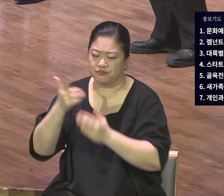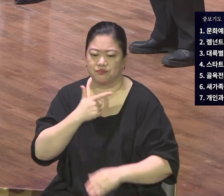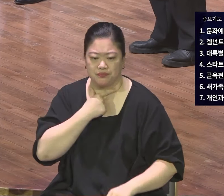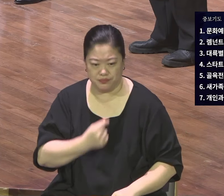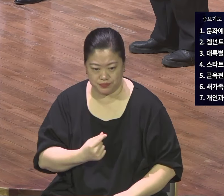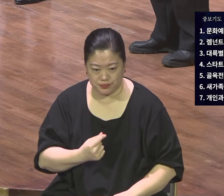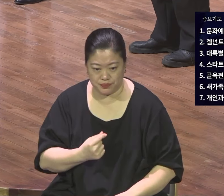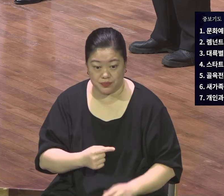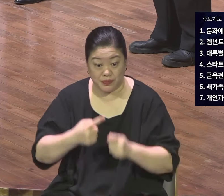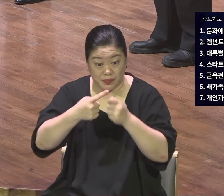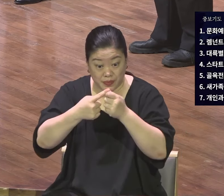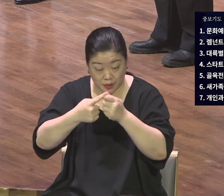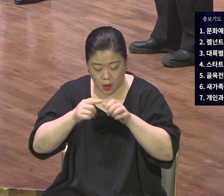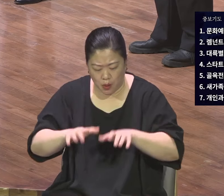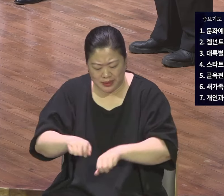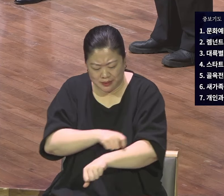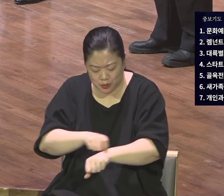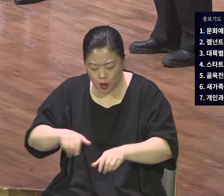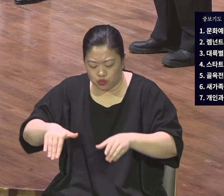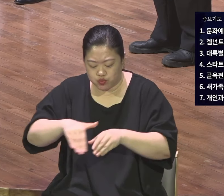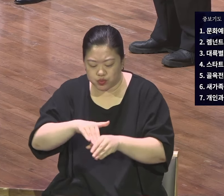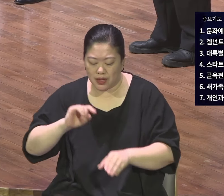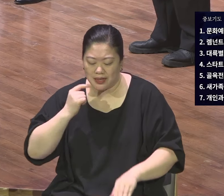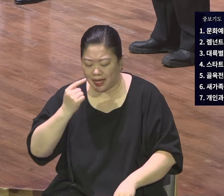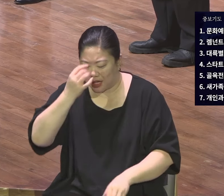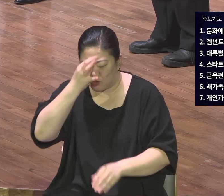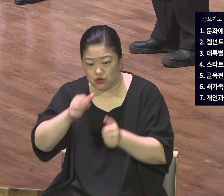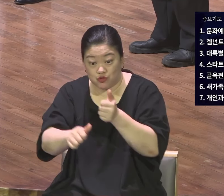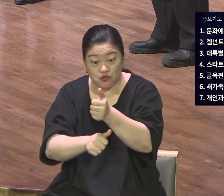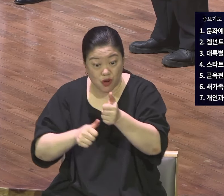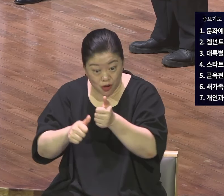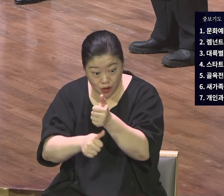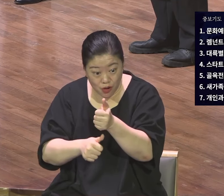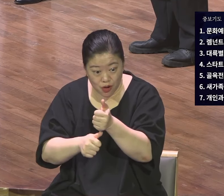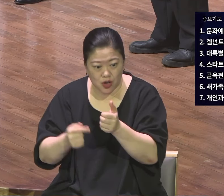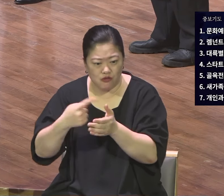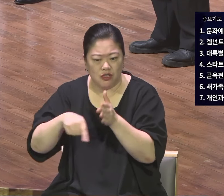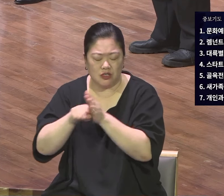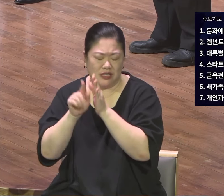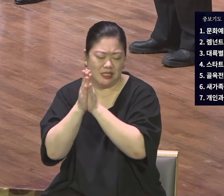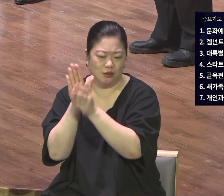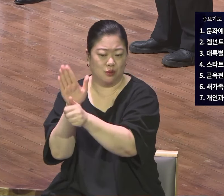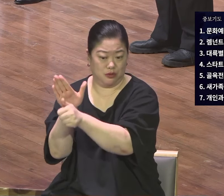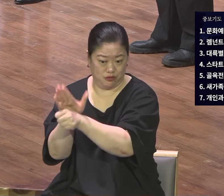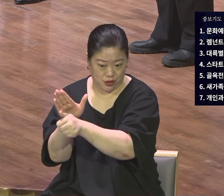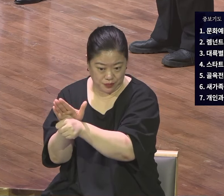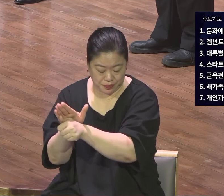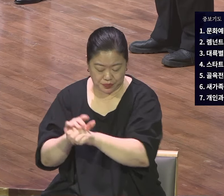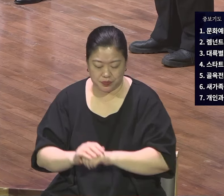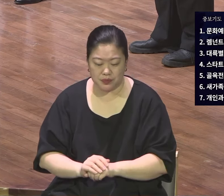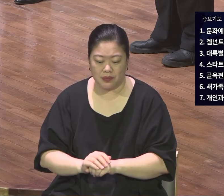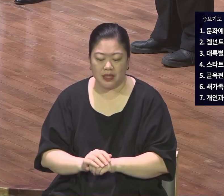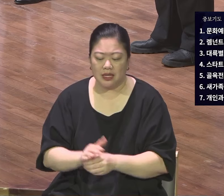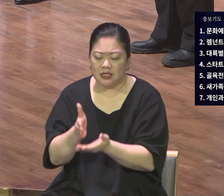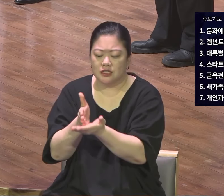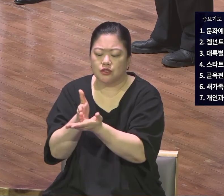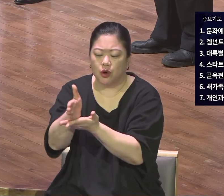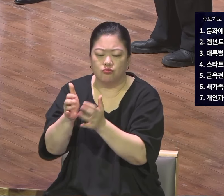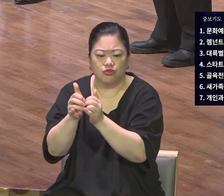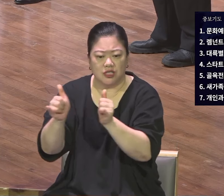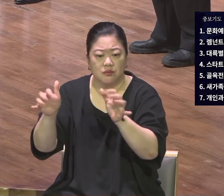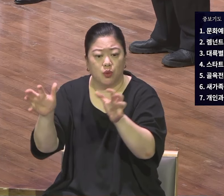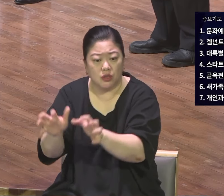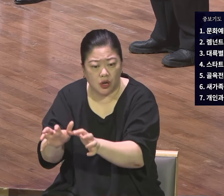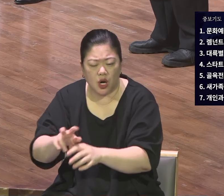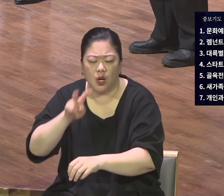첫 번째, 오늘 기간복을 한 문화예술위원회를 위해서 기도하겠습니다. 이 세 가지 뜰 시대 속에 정문인들의 문화와